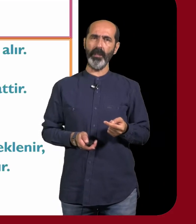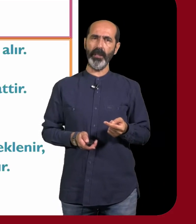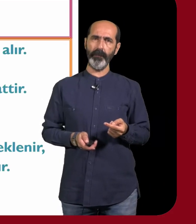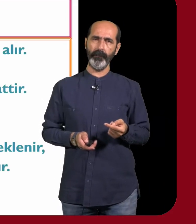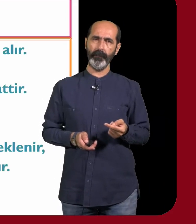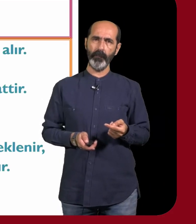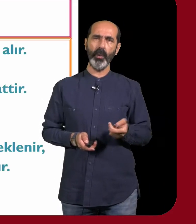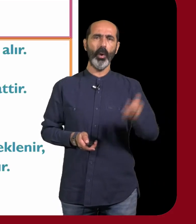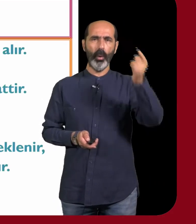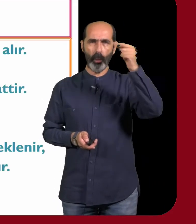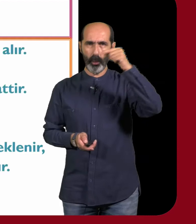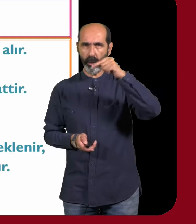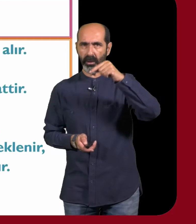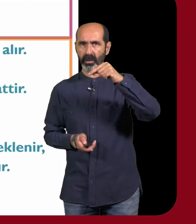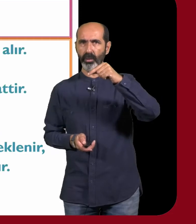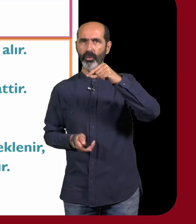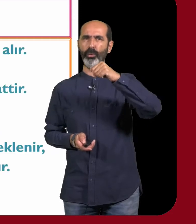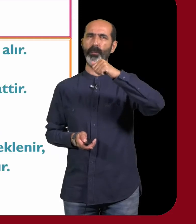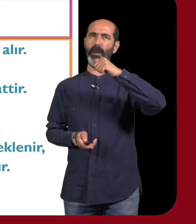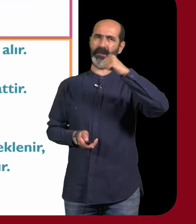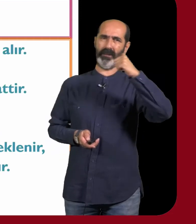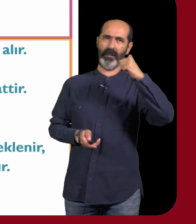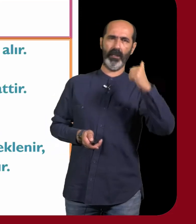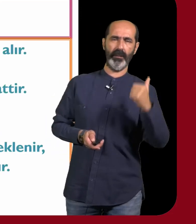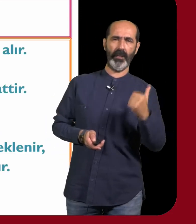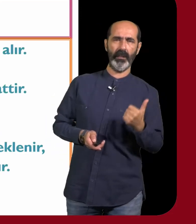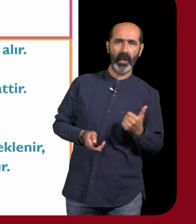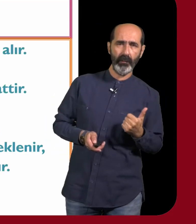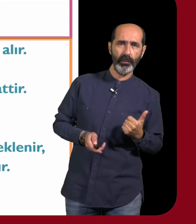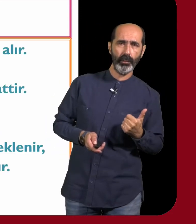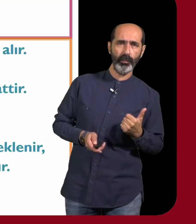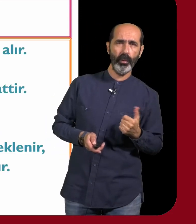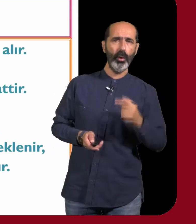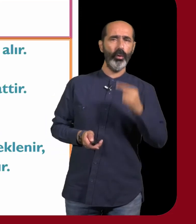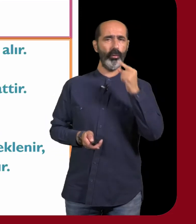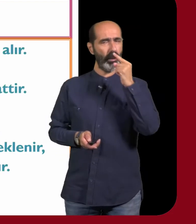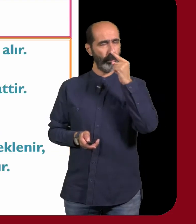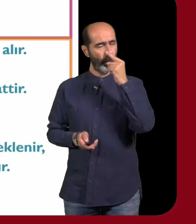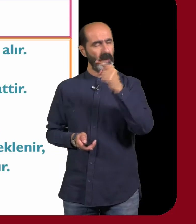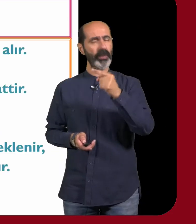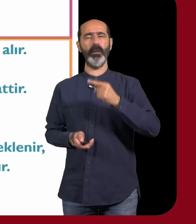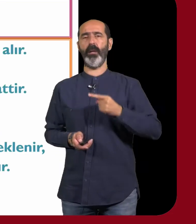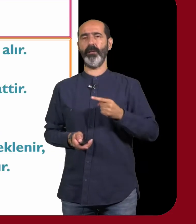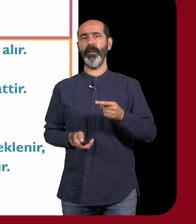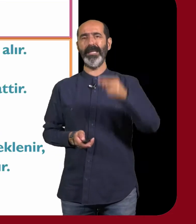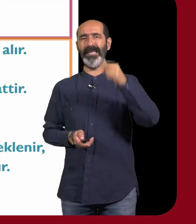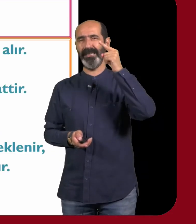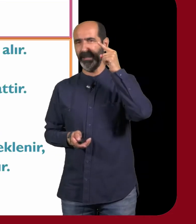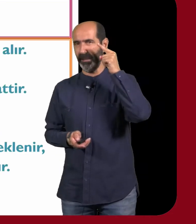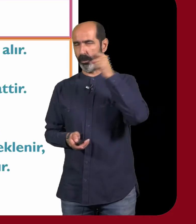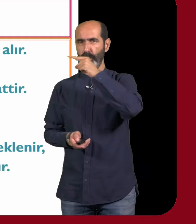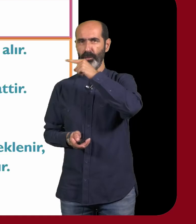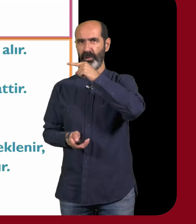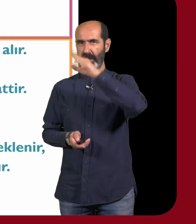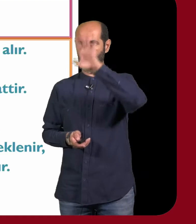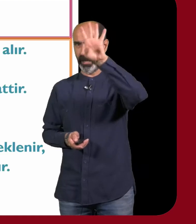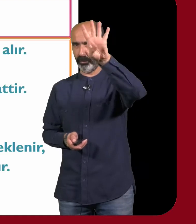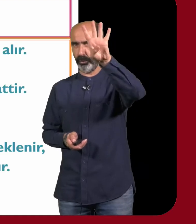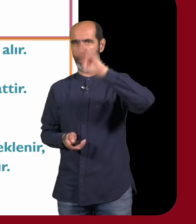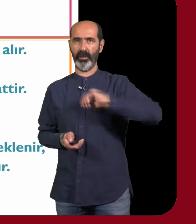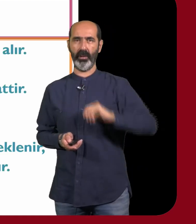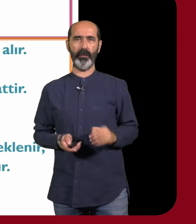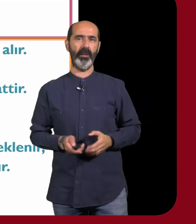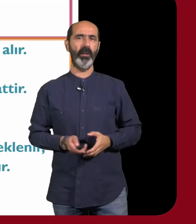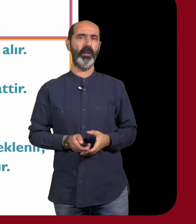zaman dilimine Oil Şubat ayına ilave ediyoruz Şubat öyle yıllarda 29